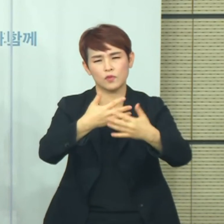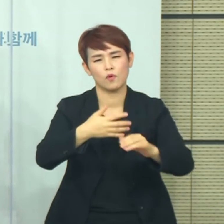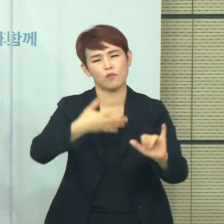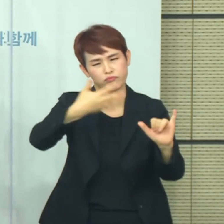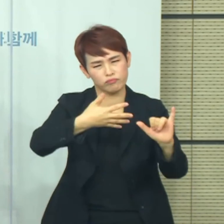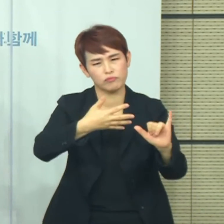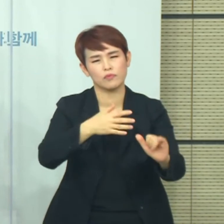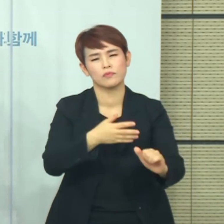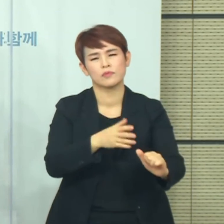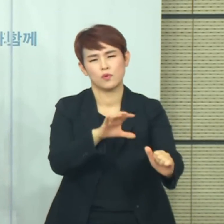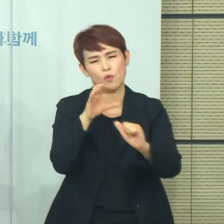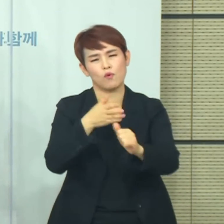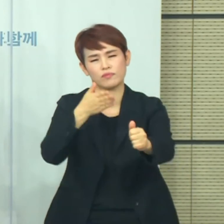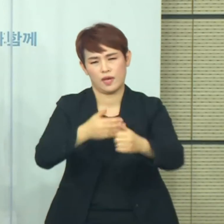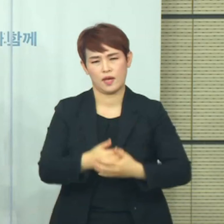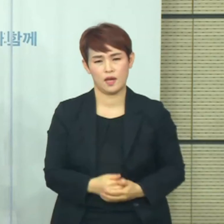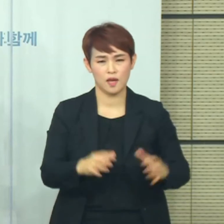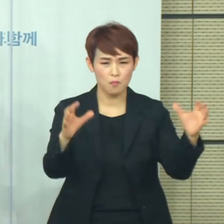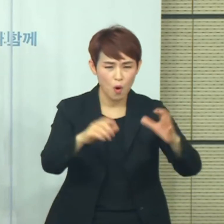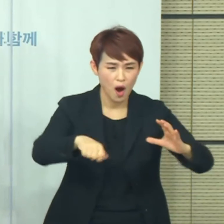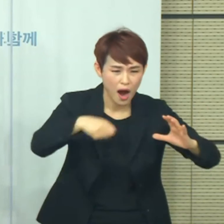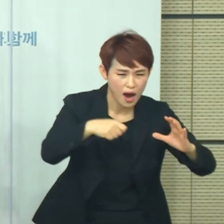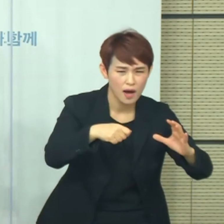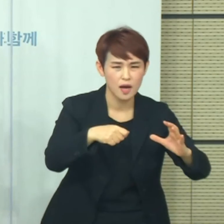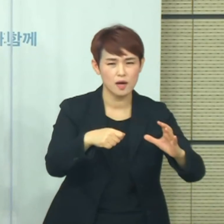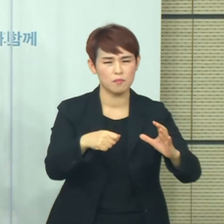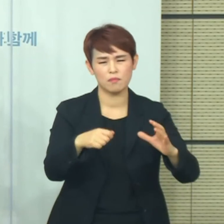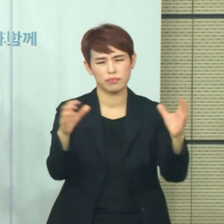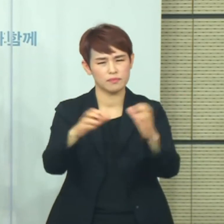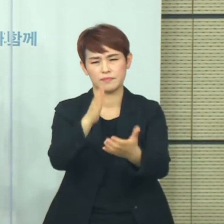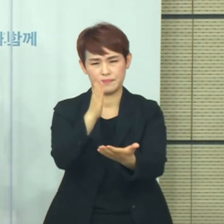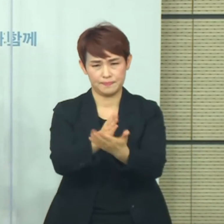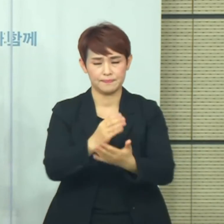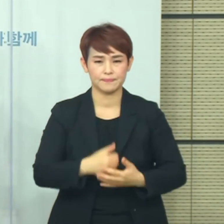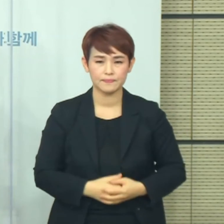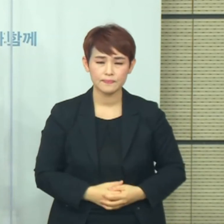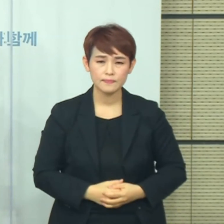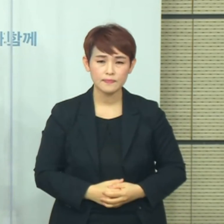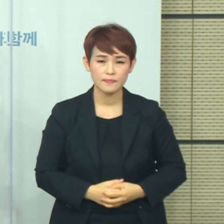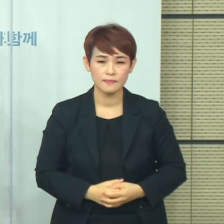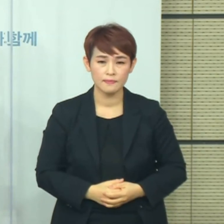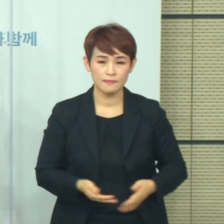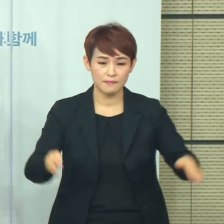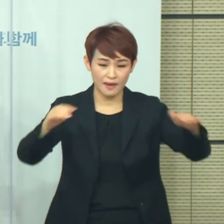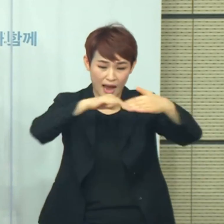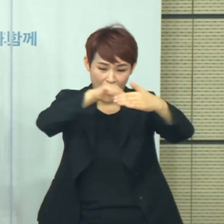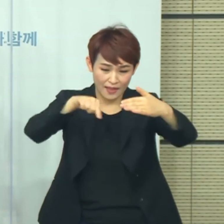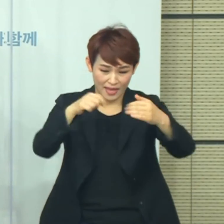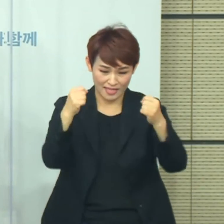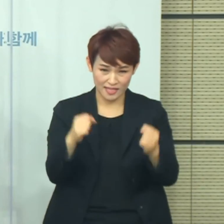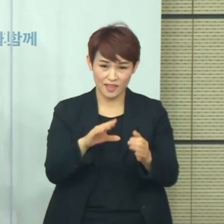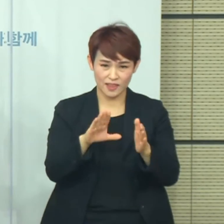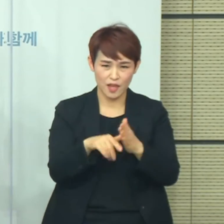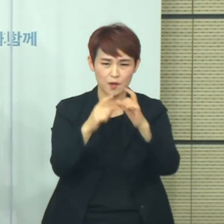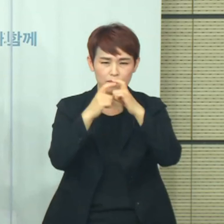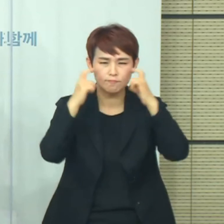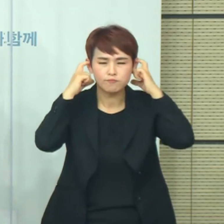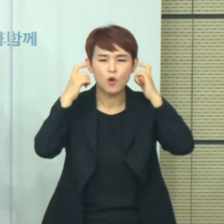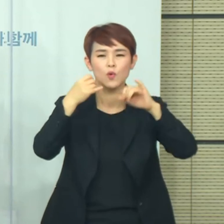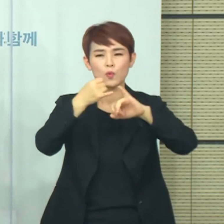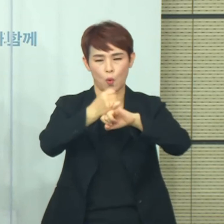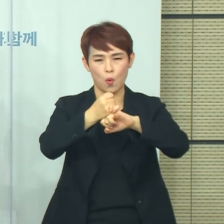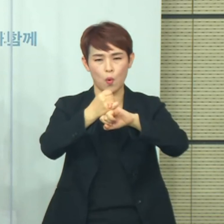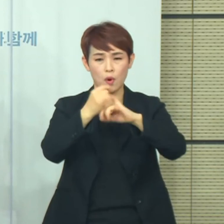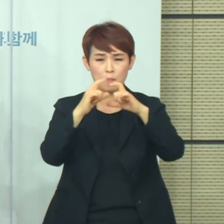모임을 가지거나 식사를 하는 일은 꼭 피해 주시기 바랍니다. 실내에서는 항상 마스크를 착용하고 마스크